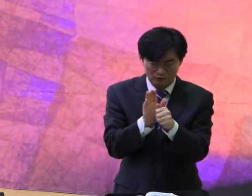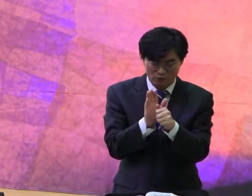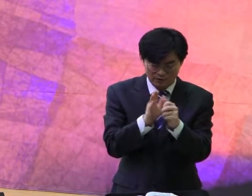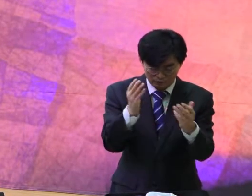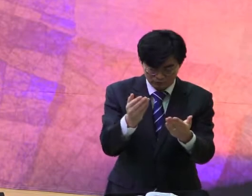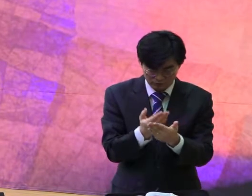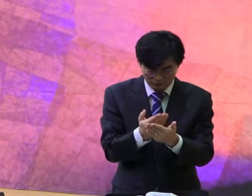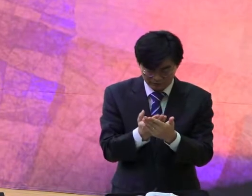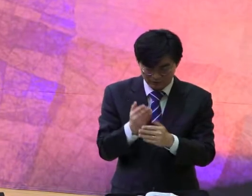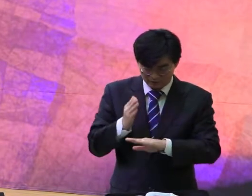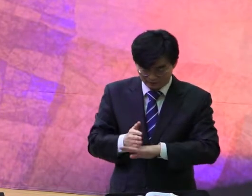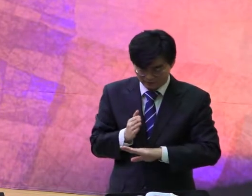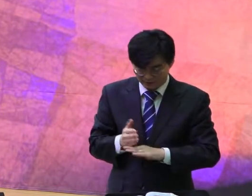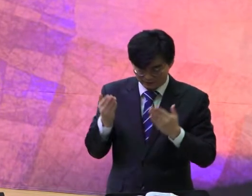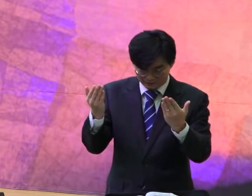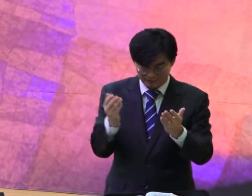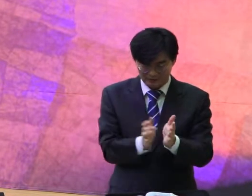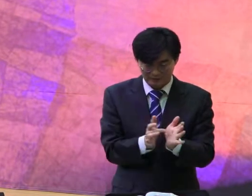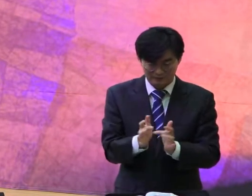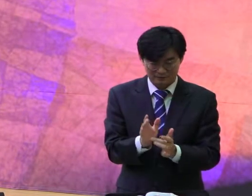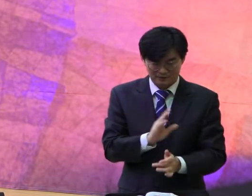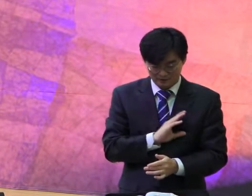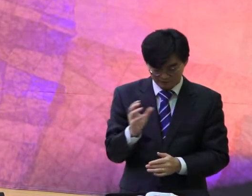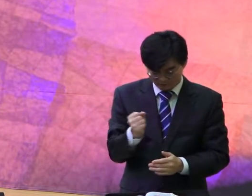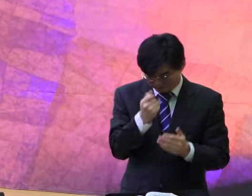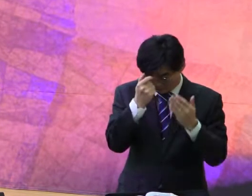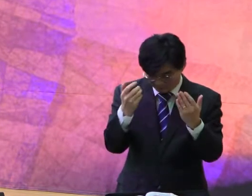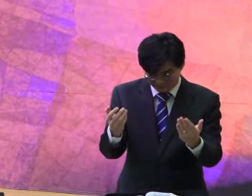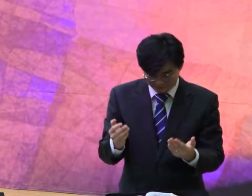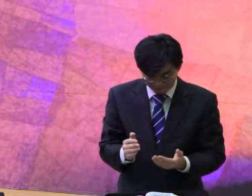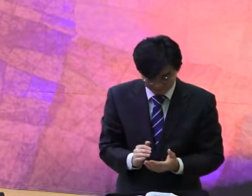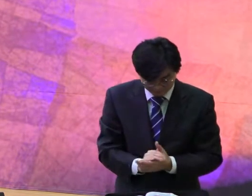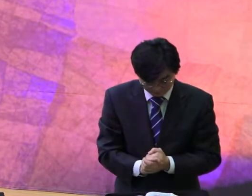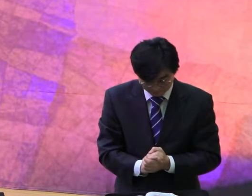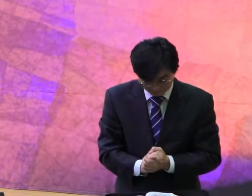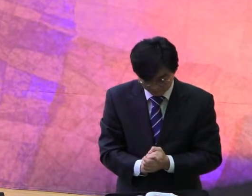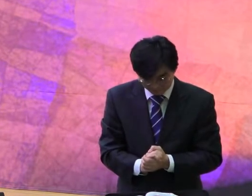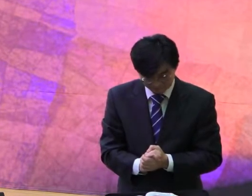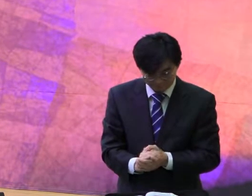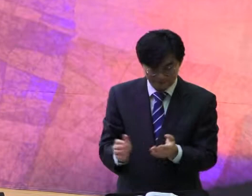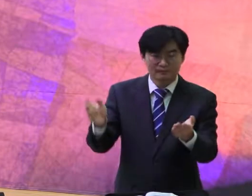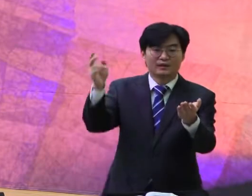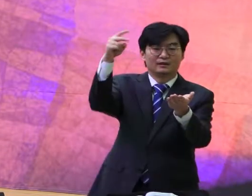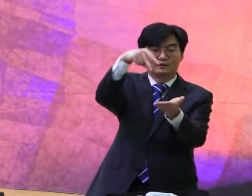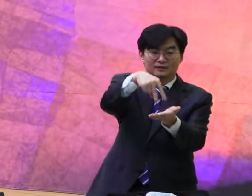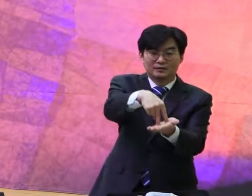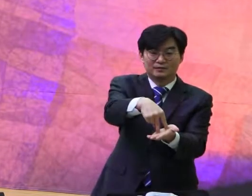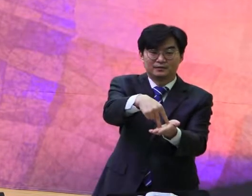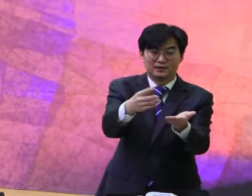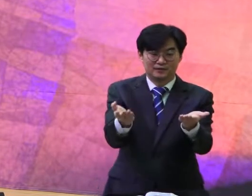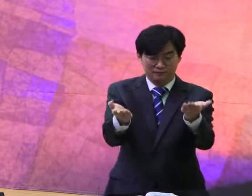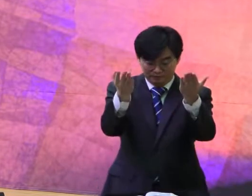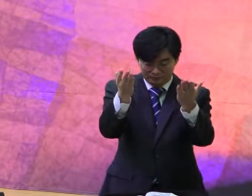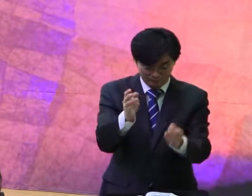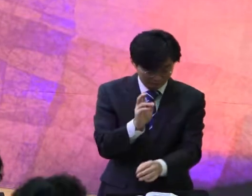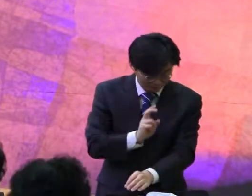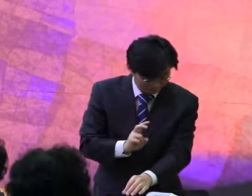감사드리며 예수님의 이름으로 기도합니다. 아멘. 이제 다 같이 일어나셔서 결단 찬송을 같이